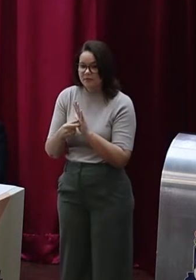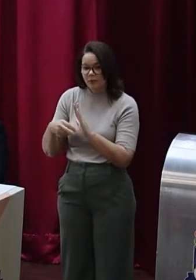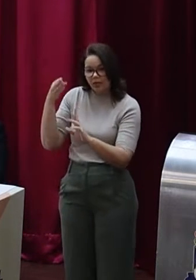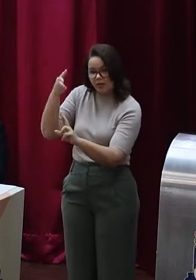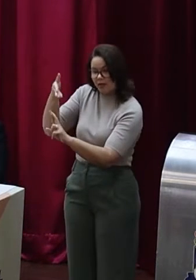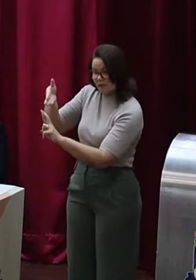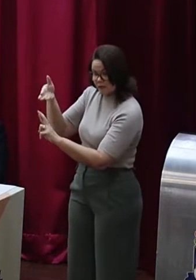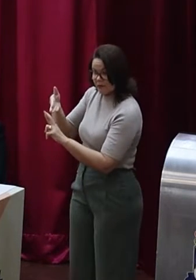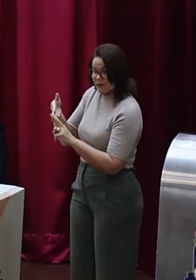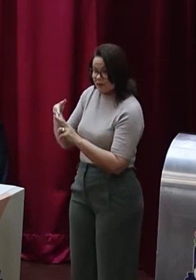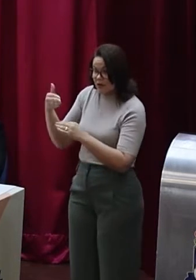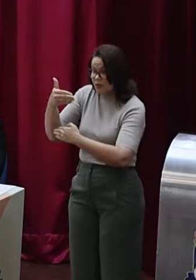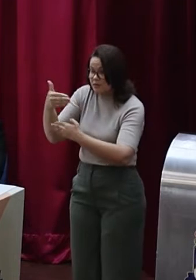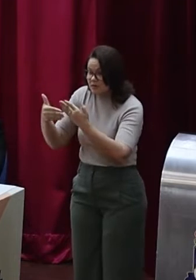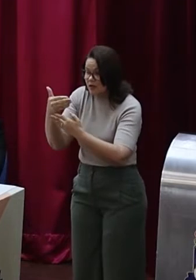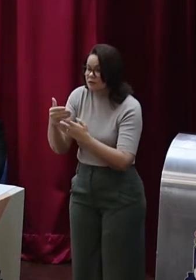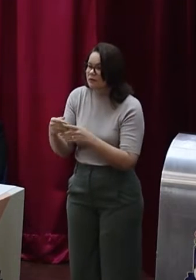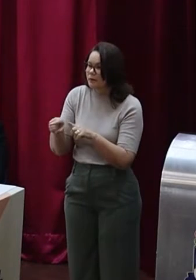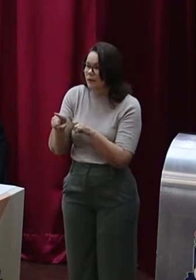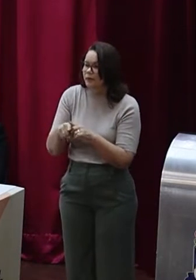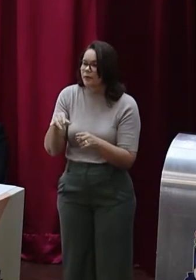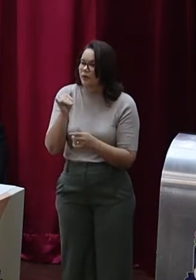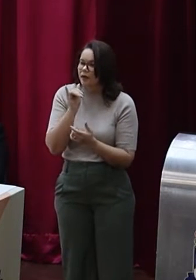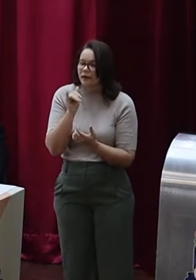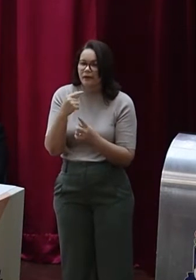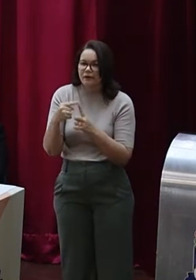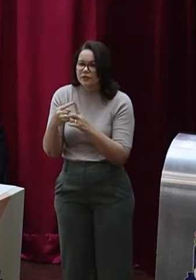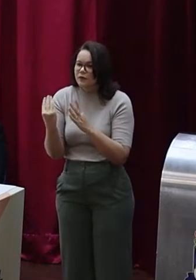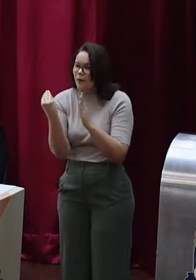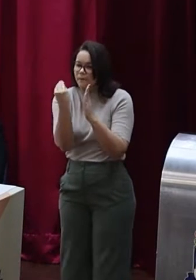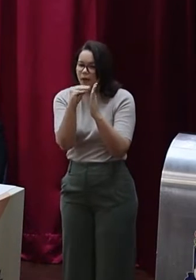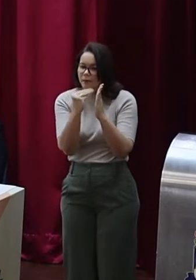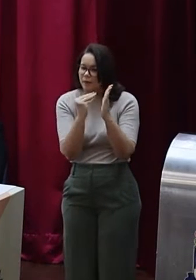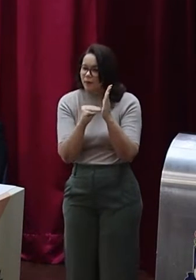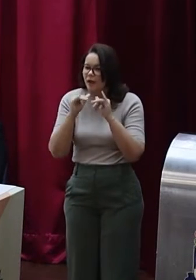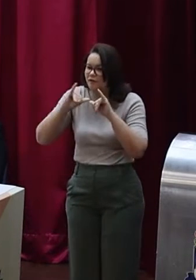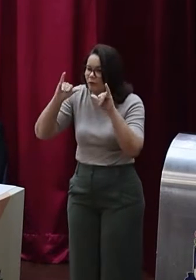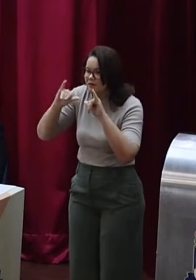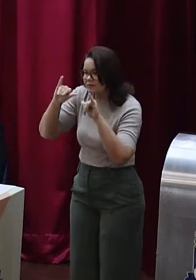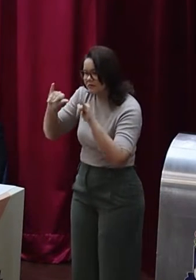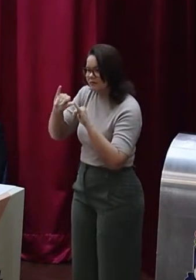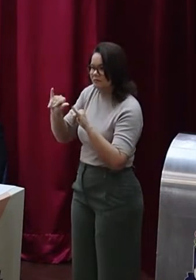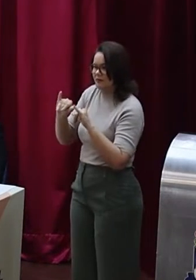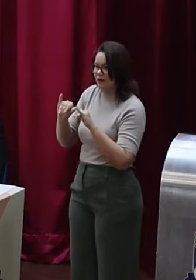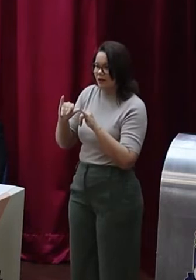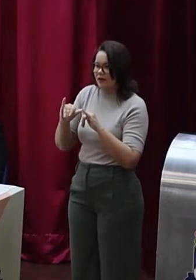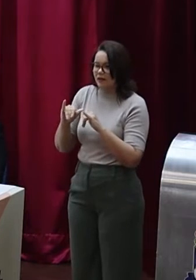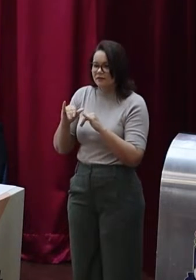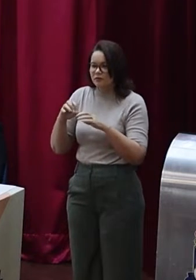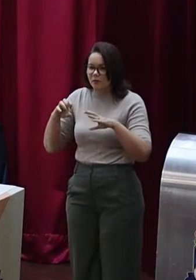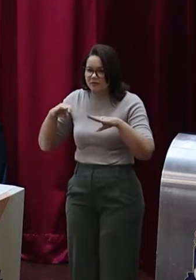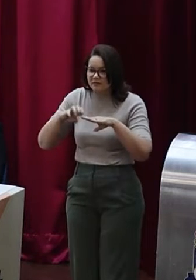georreferenciação, e aí o próprio usuário, assim como no Waze, né, você insere informação lá sobre acidente, sobre trânsito, os usuários